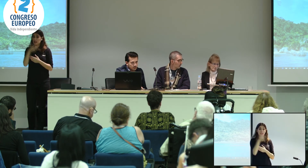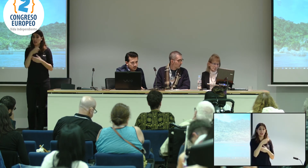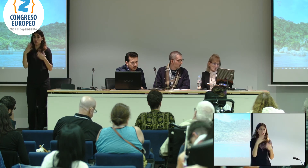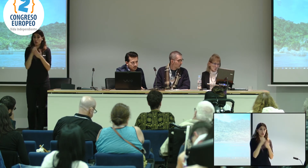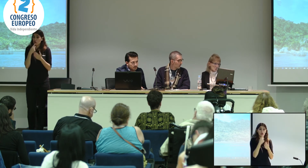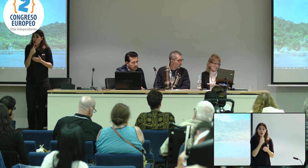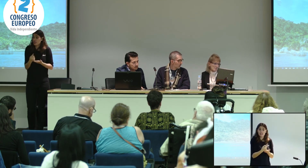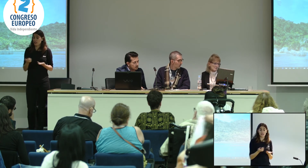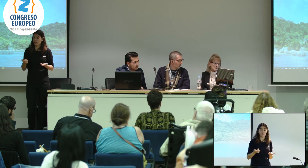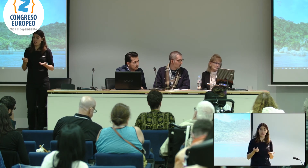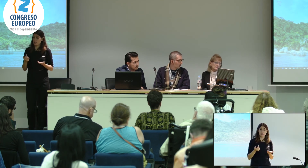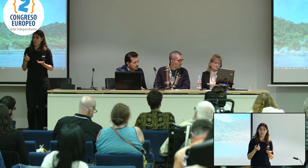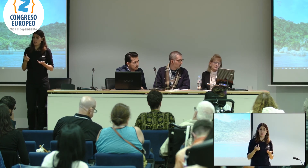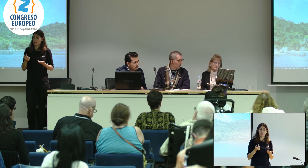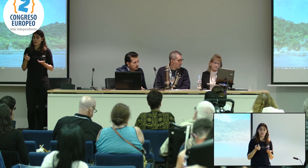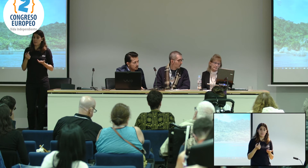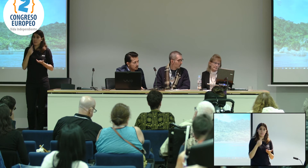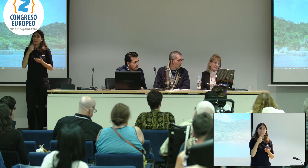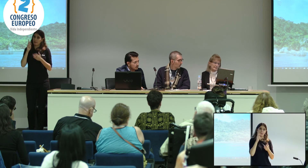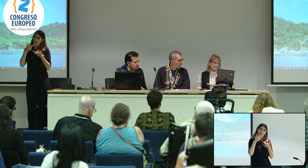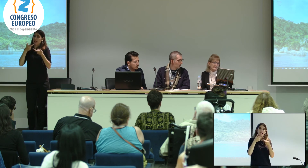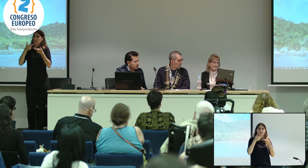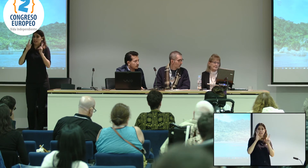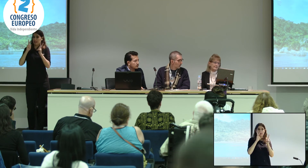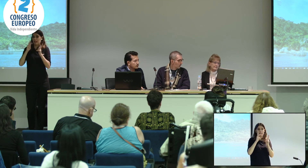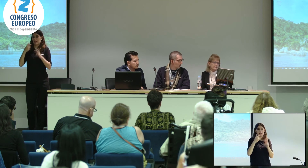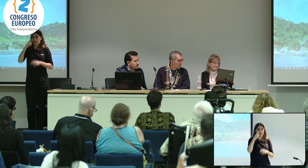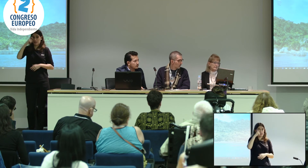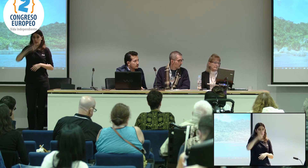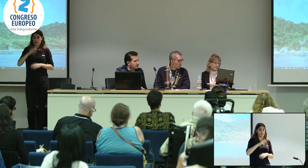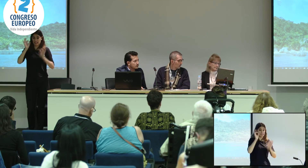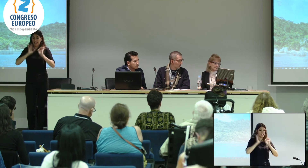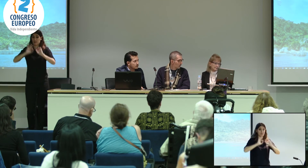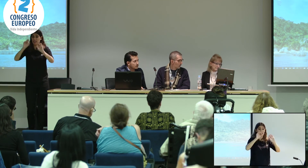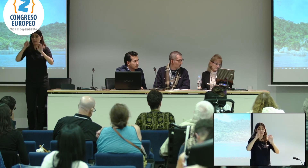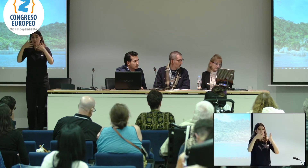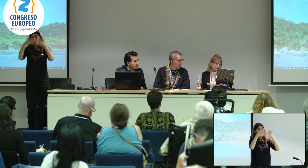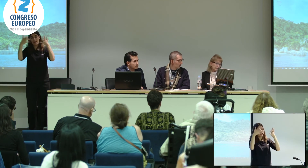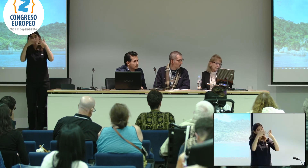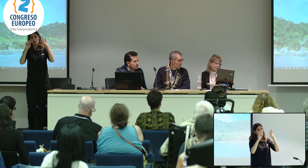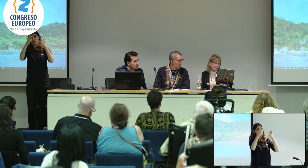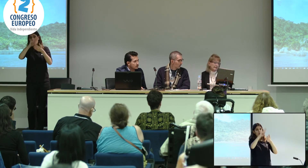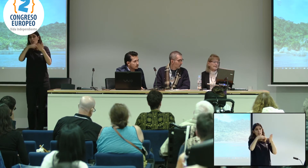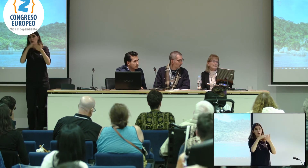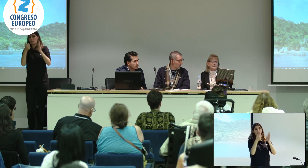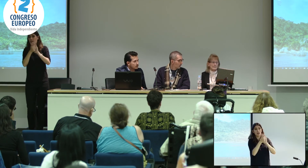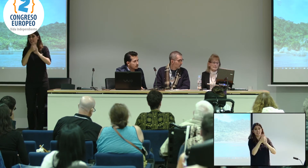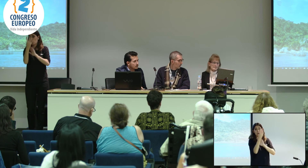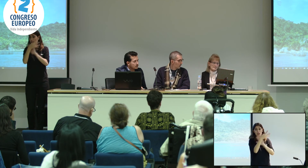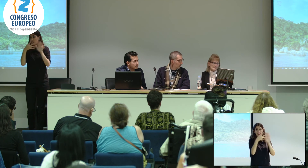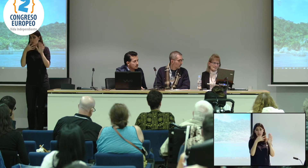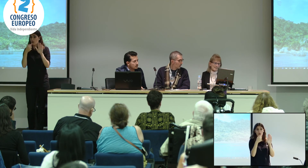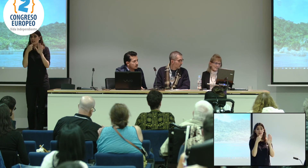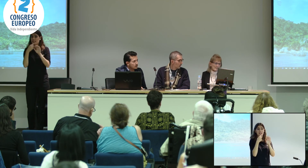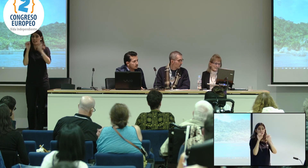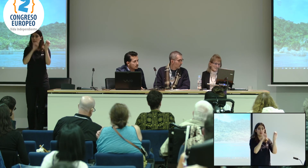al pleno ejercicio de las libertades ciudadanas, y en especial el párrafo primero del artículo 19 que ampara a todos